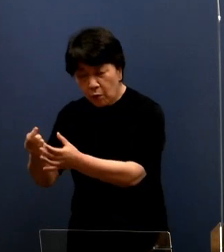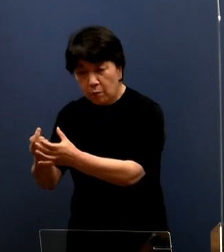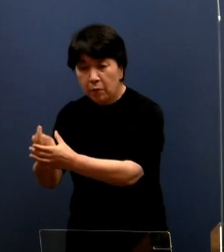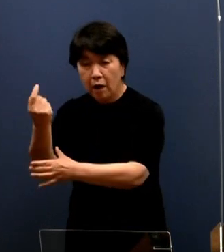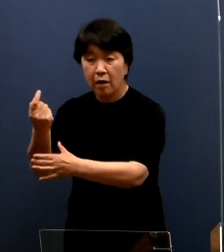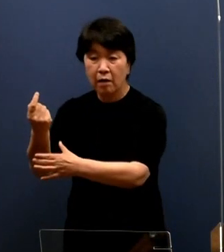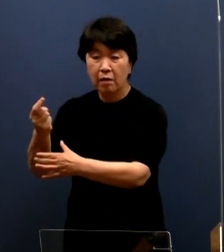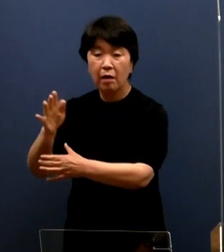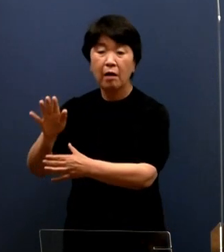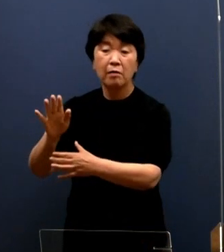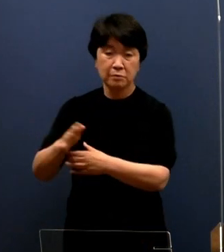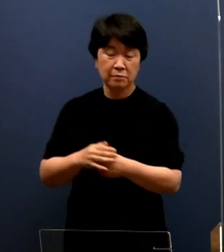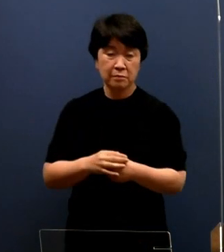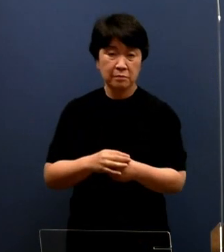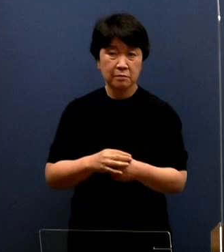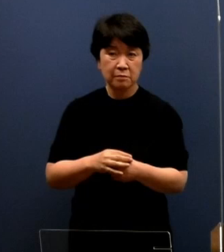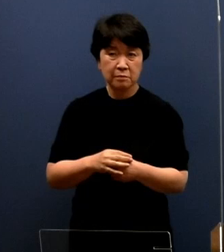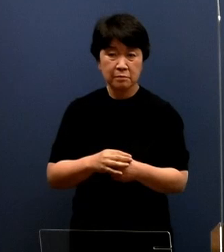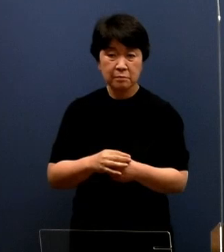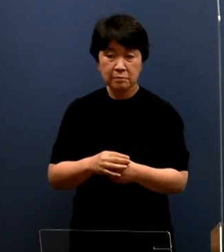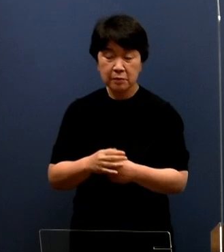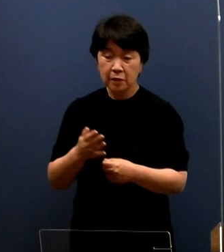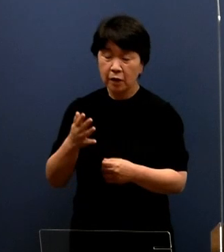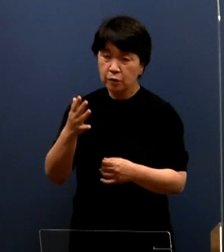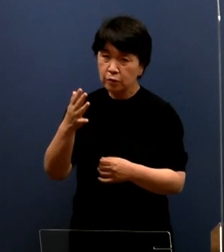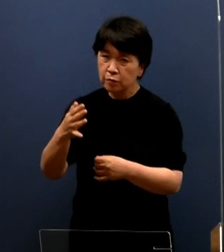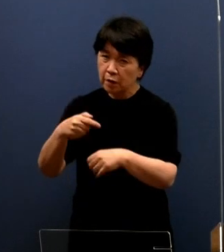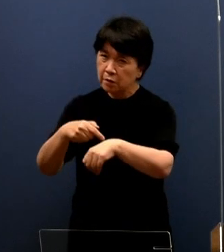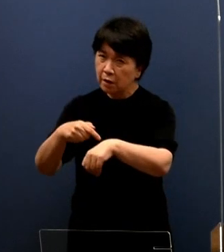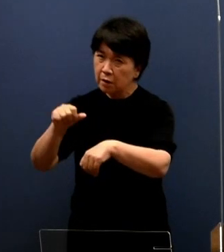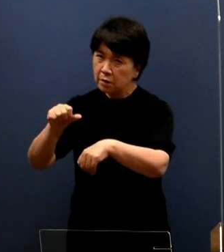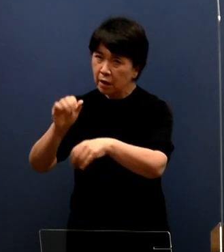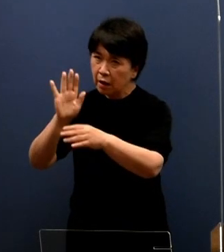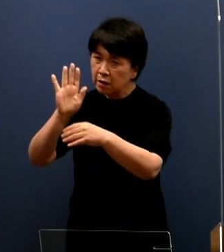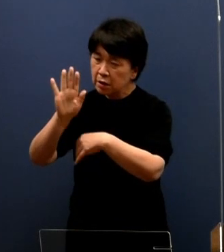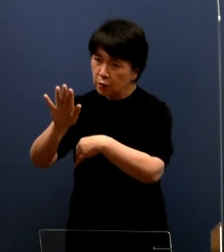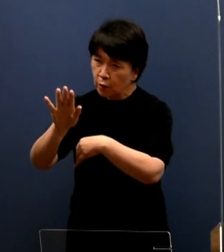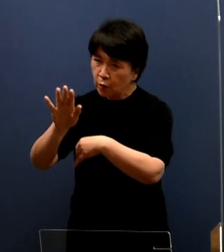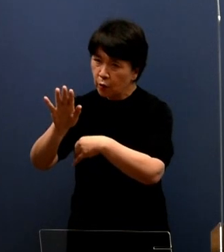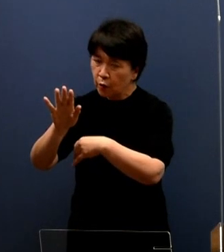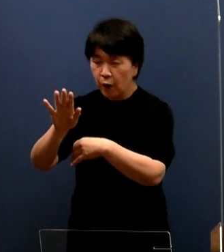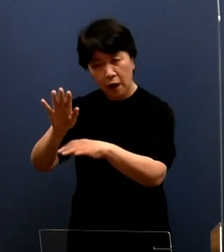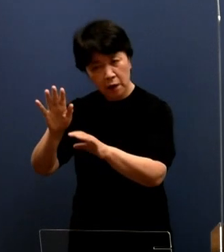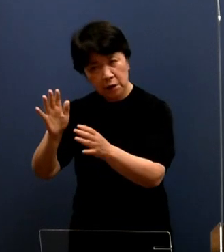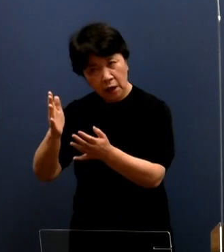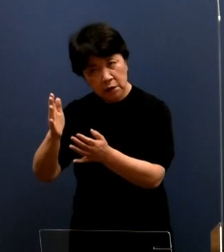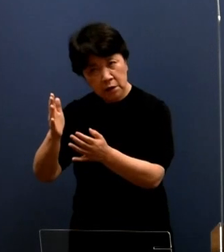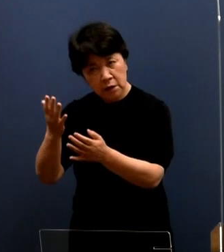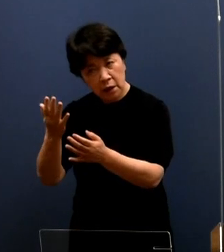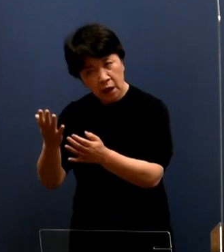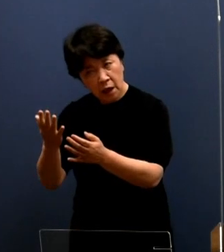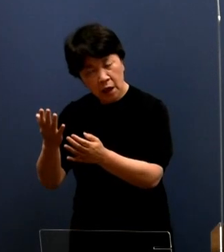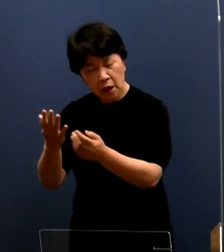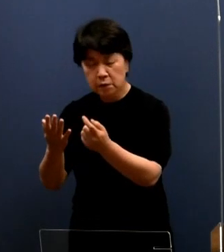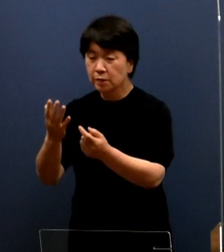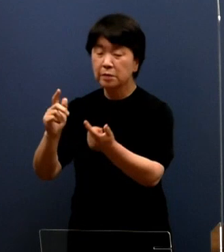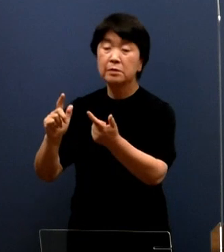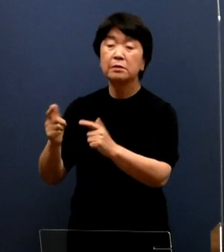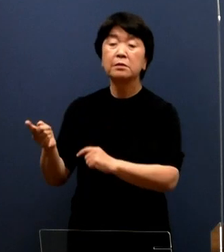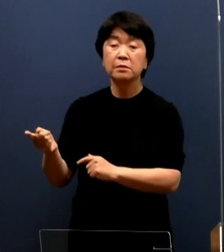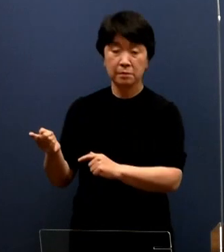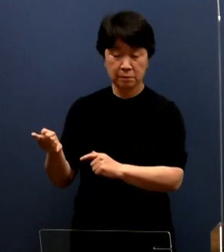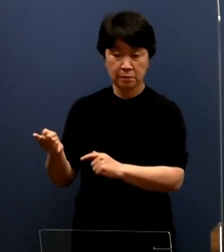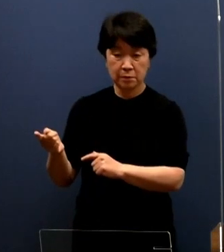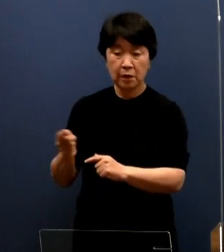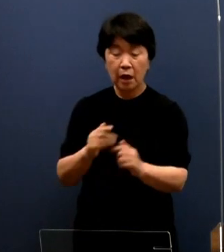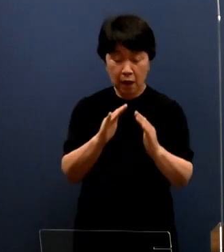も、アフターファイブでは起きないなんて考えられないじゃないですか。大人が家庭に持ち込み、